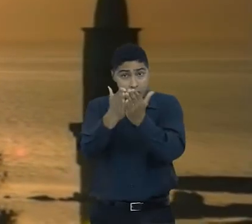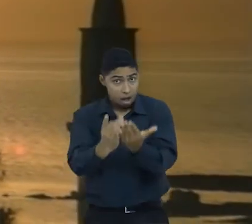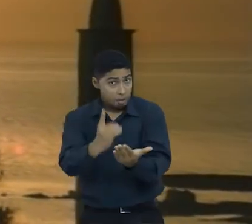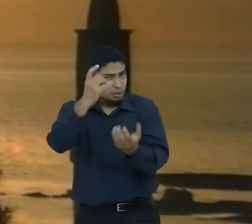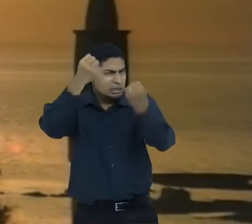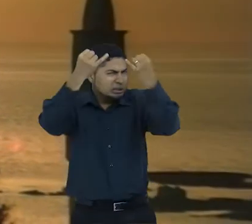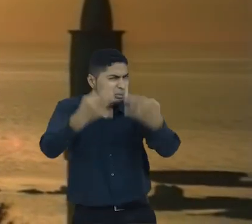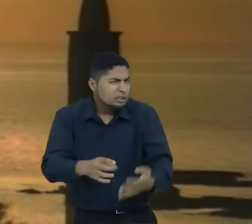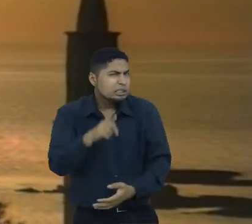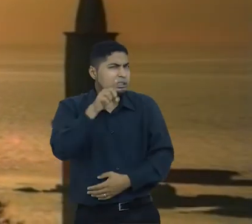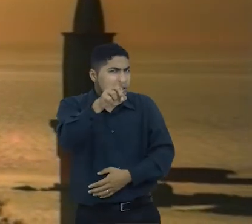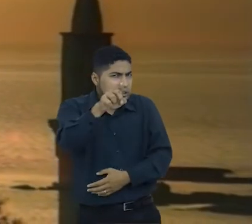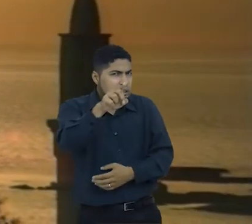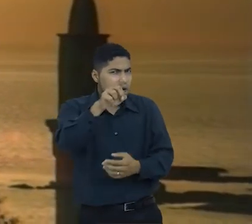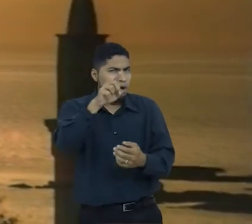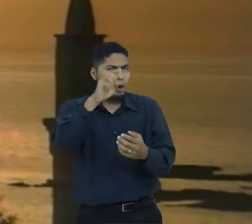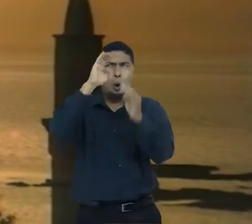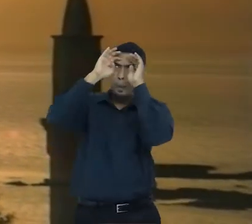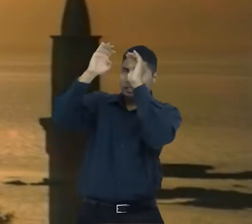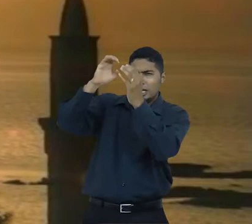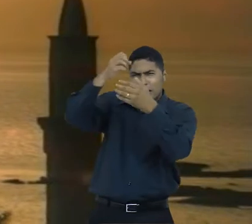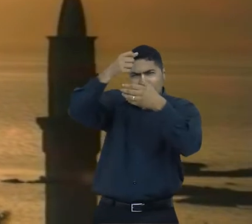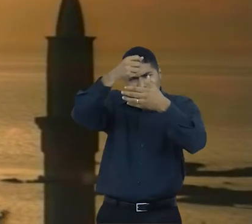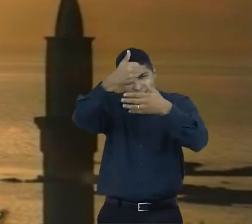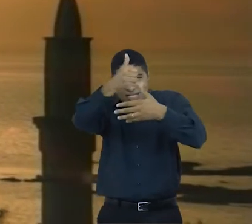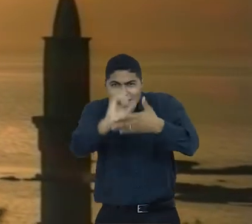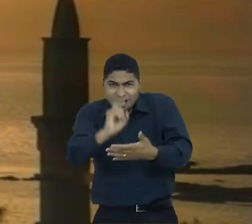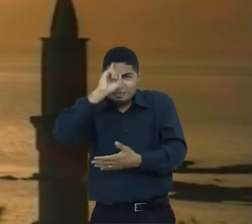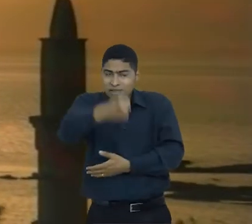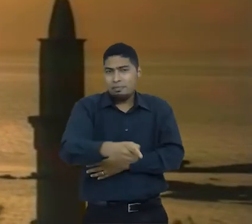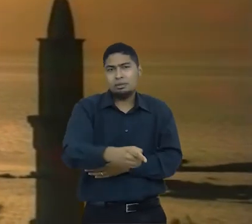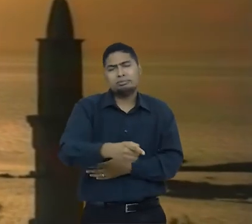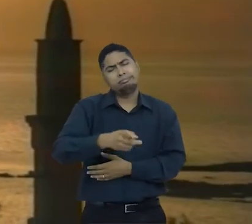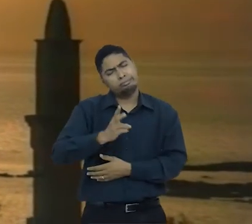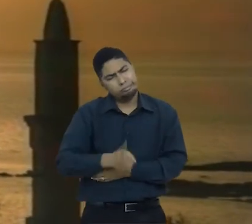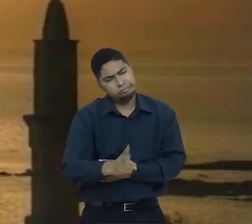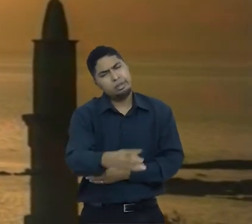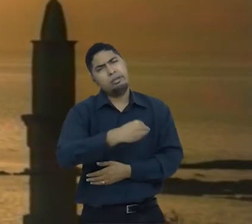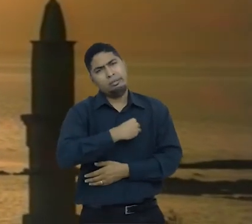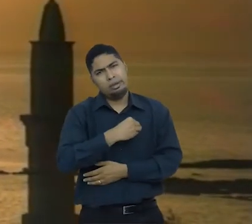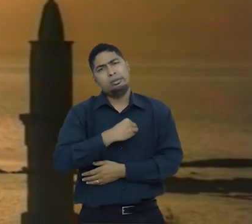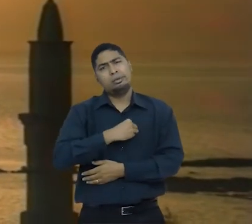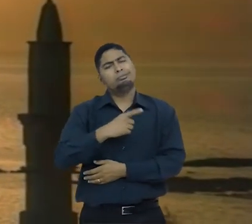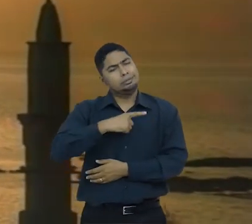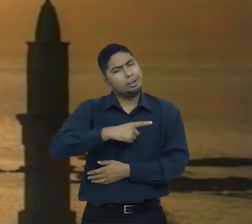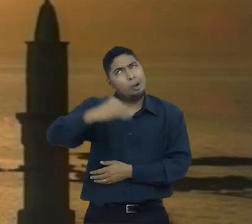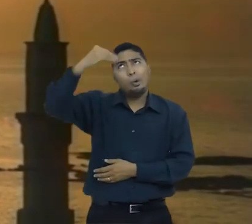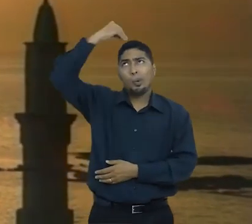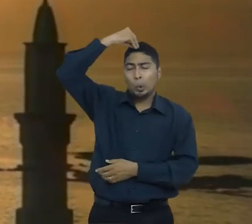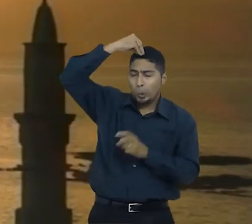você cumpra todos os mandamentos de Deus, continua sendo pecador e culpado diante dele. Você nunca alcançará